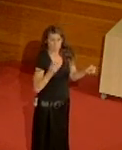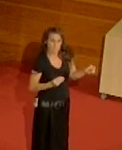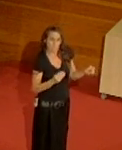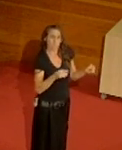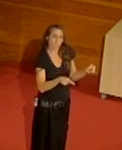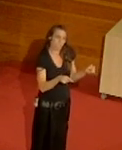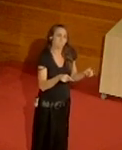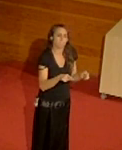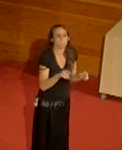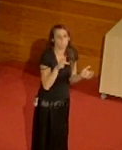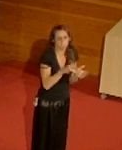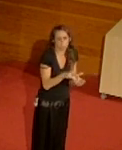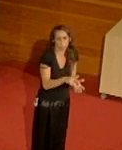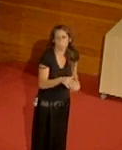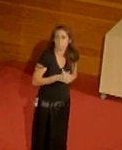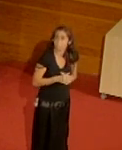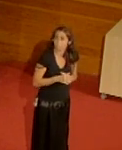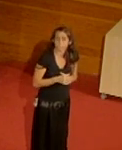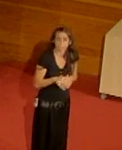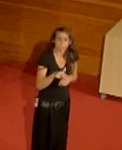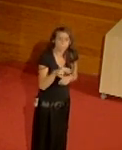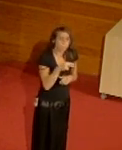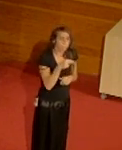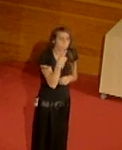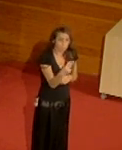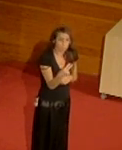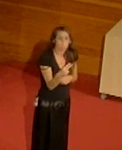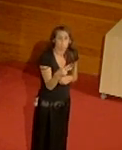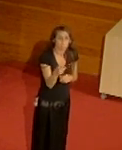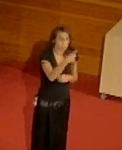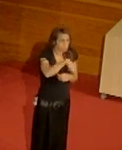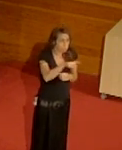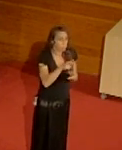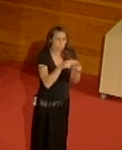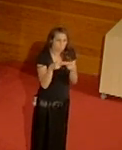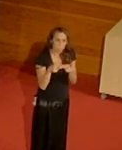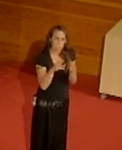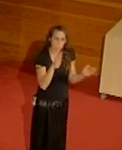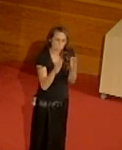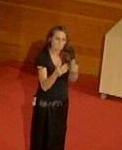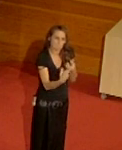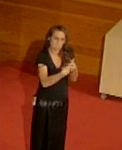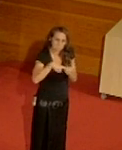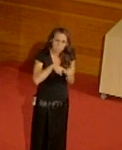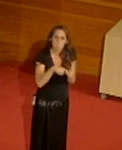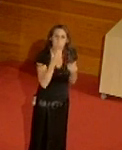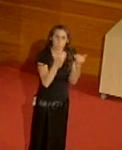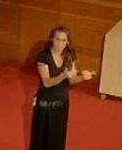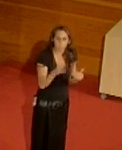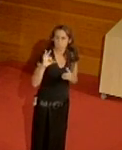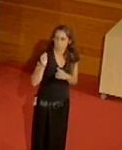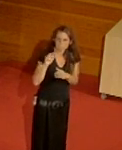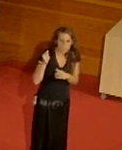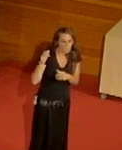bueno Muchas gracias por la por la participación en el turno de preguntas Muchas gracias a Sara por la